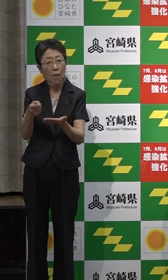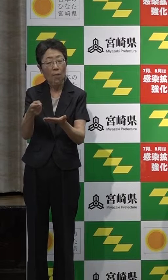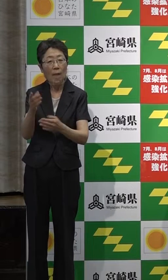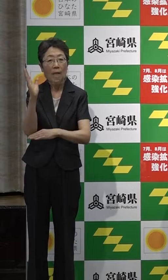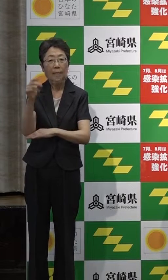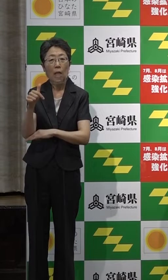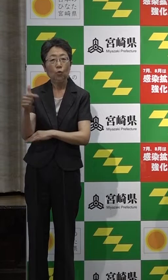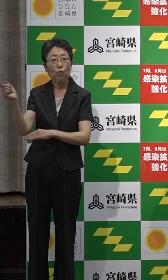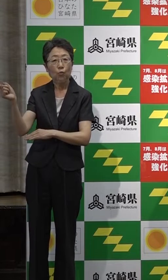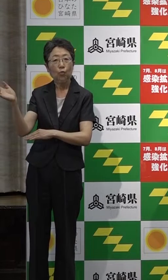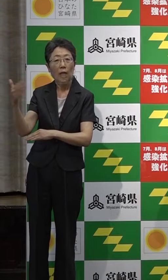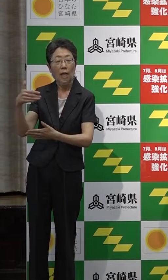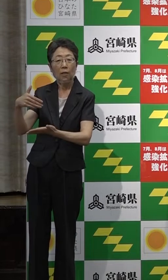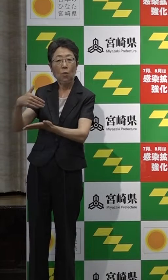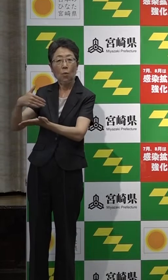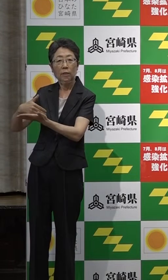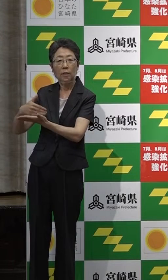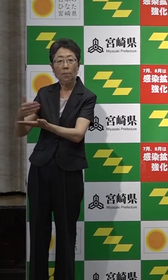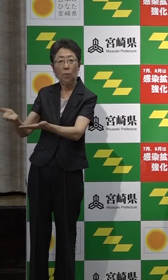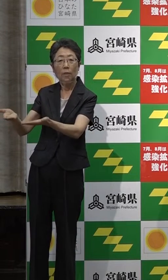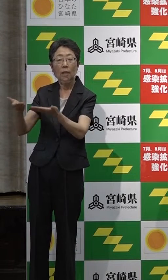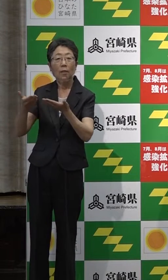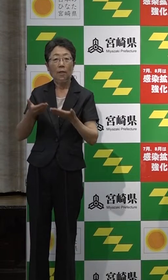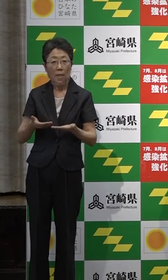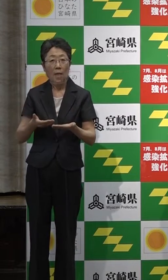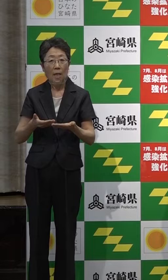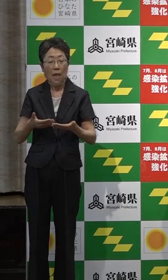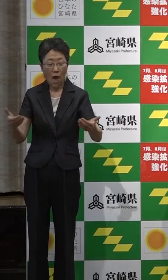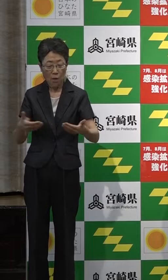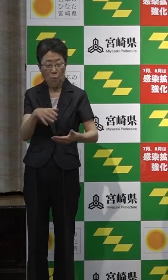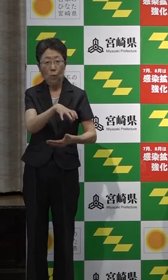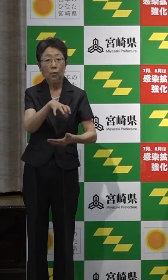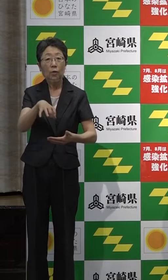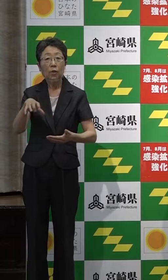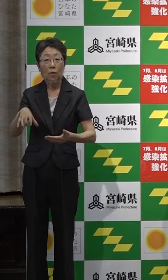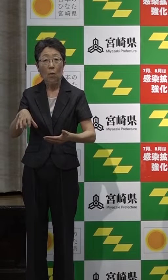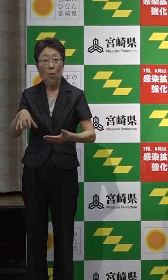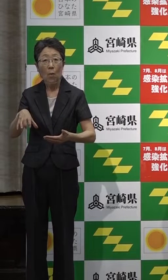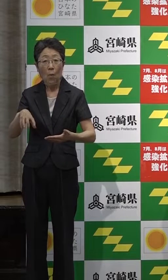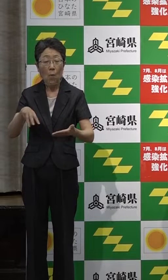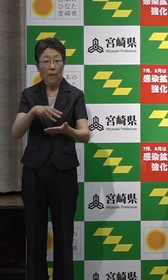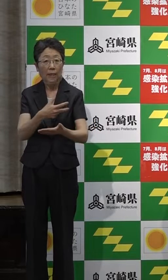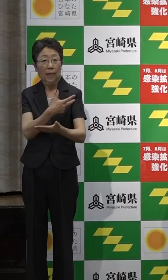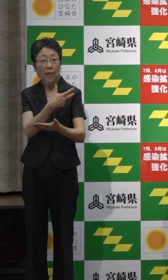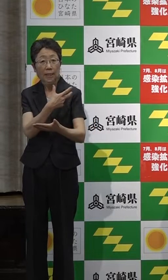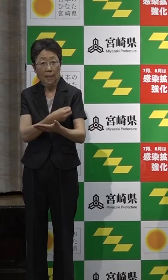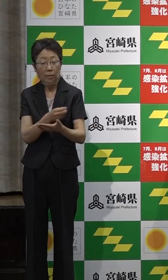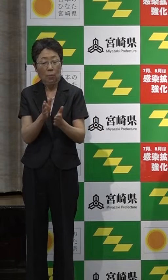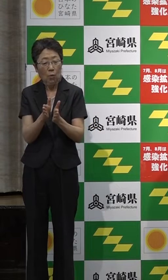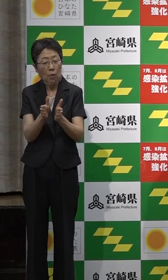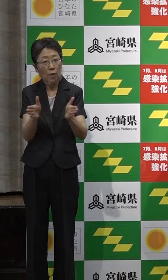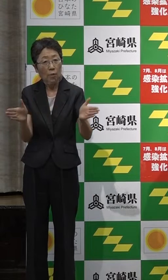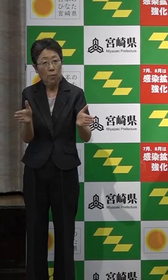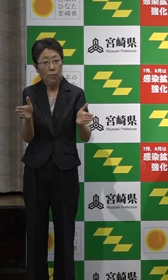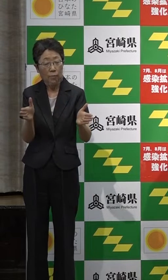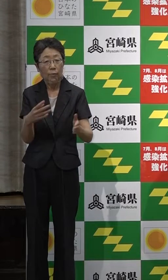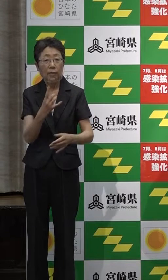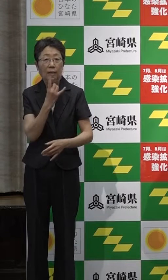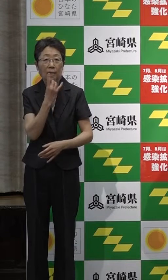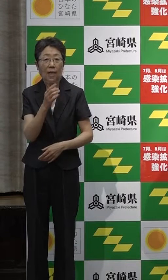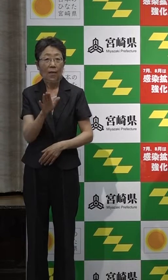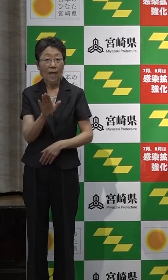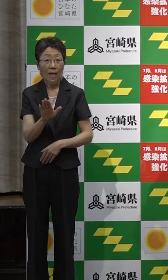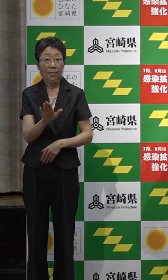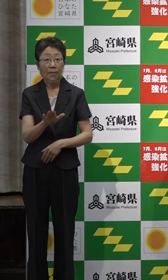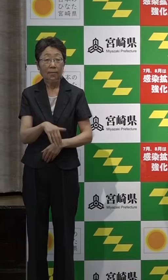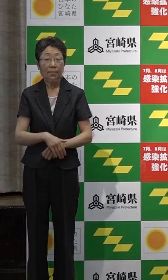けているところでありまして、こういった職域接種についてもこれから加速をしていくものと期待をしているところであります。は